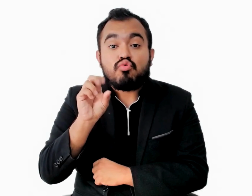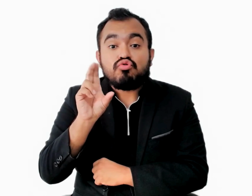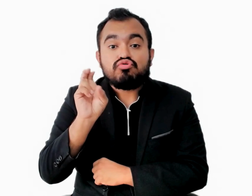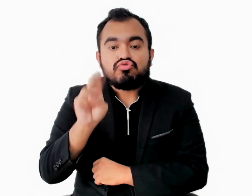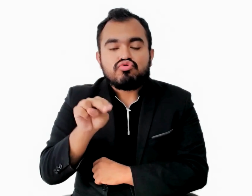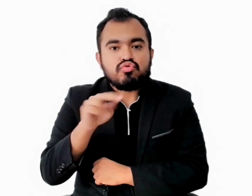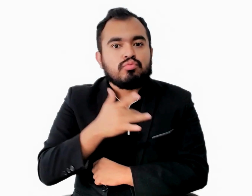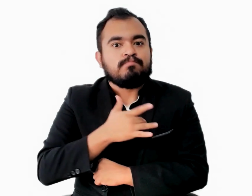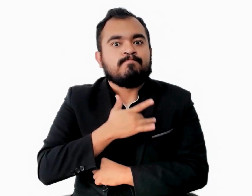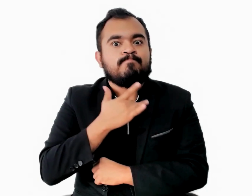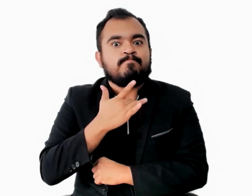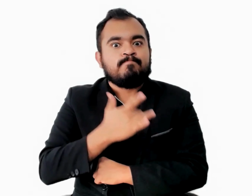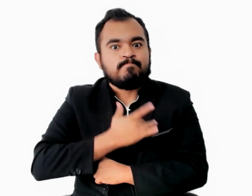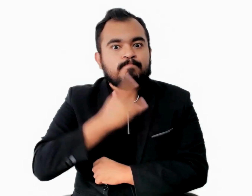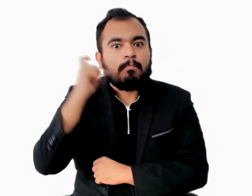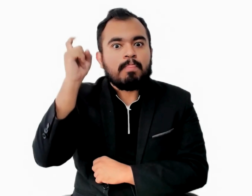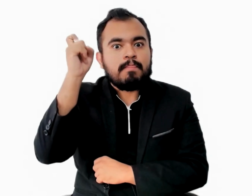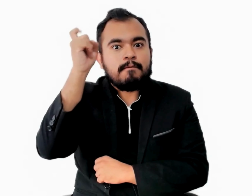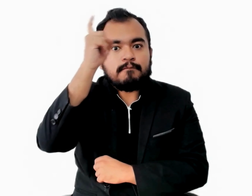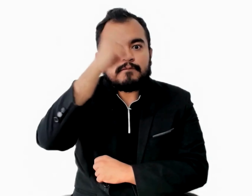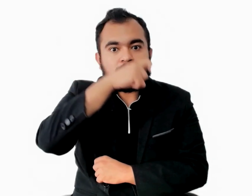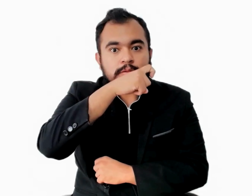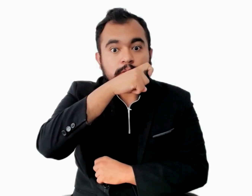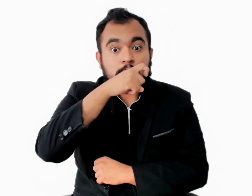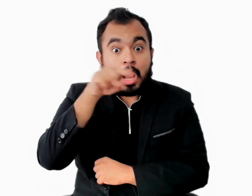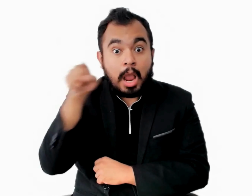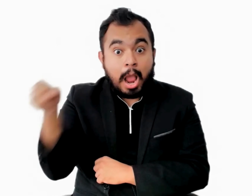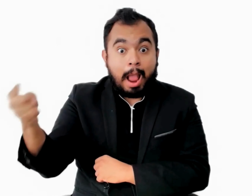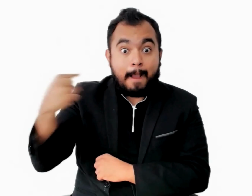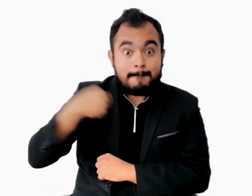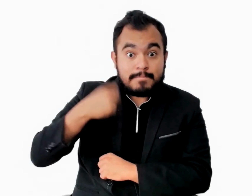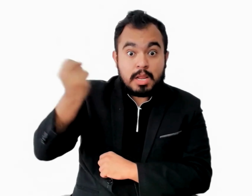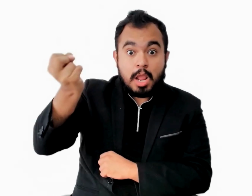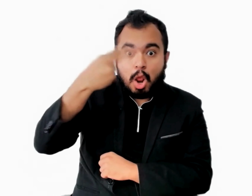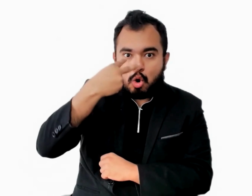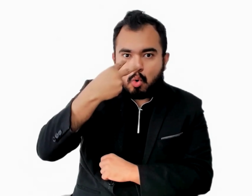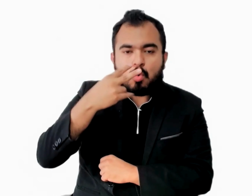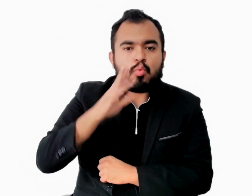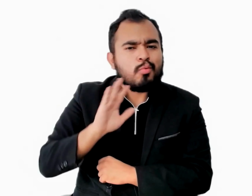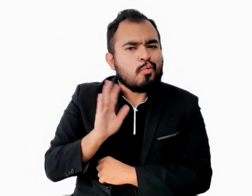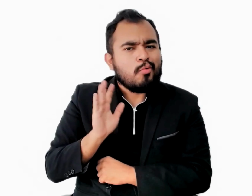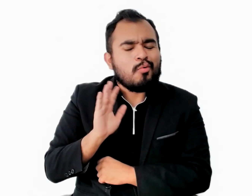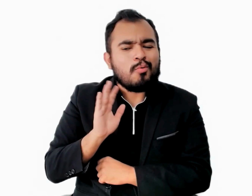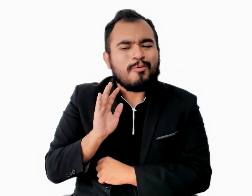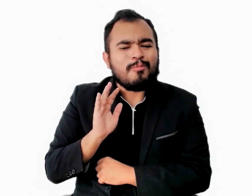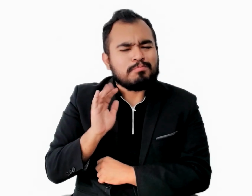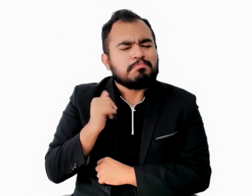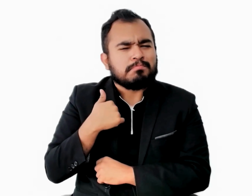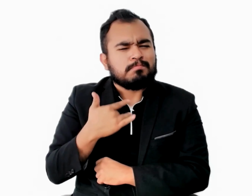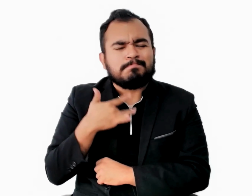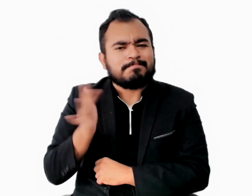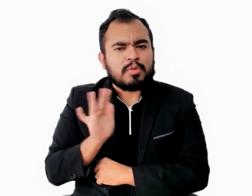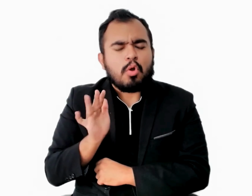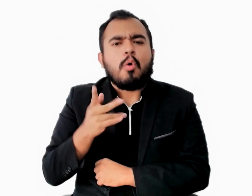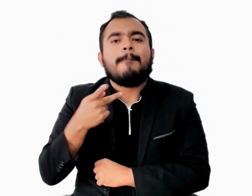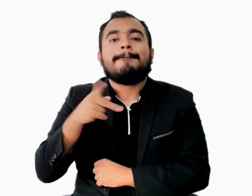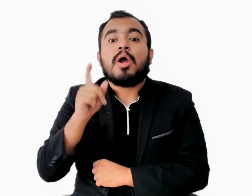cuesta mucho trabajo. No tanto por el que se van a enojar conmigo. Creo que esa parte no me limita tanto, sino más